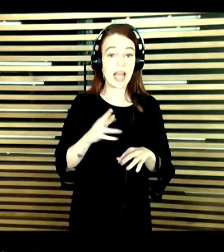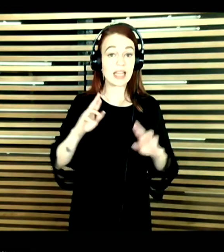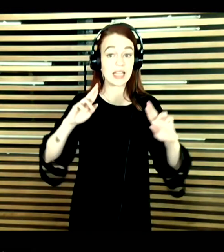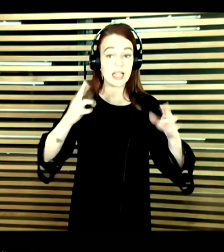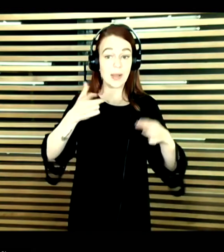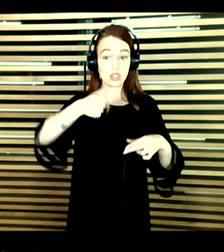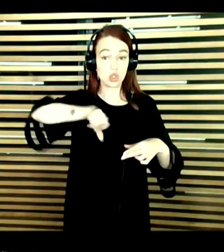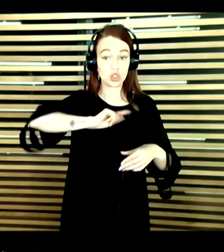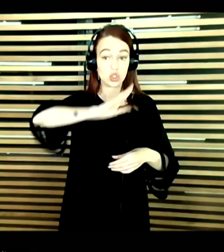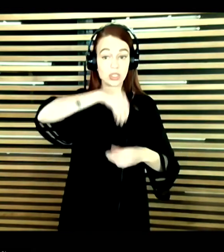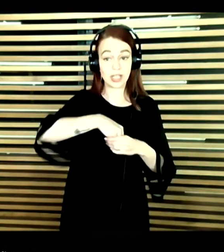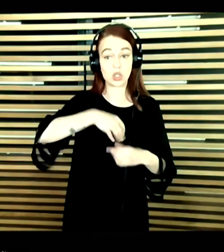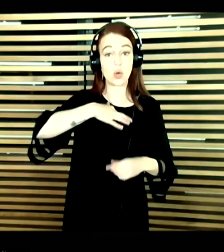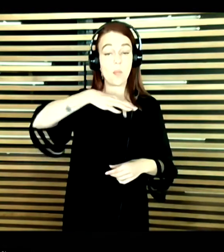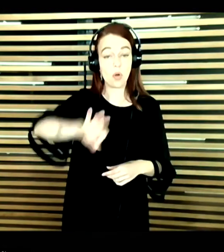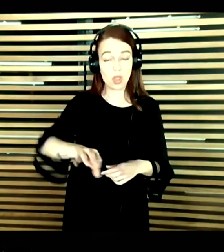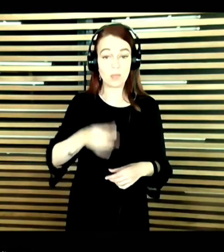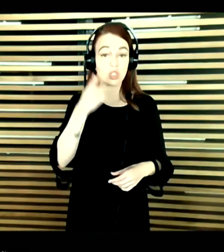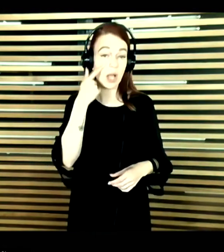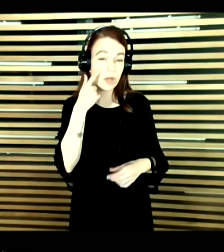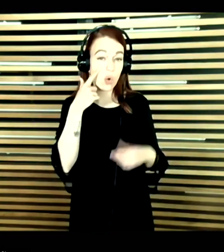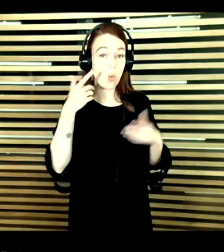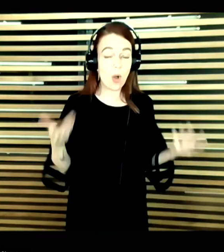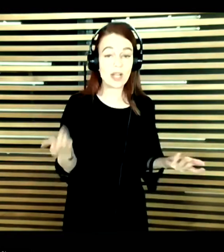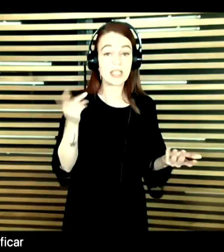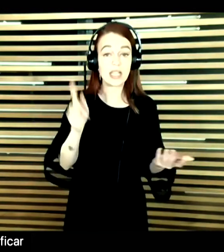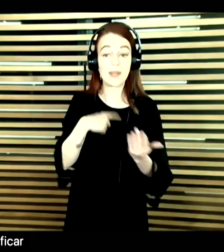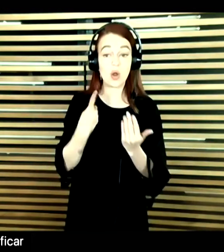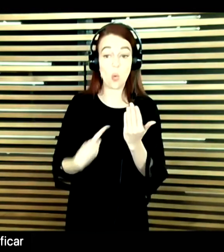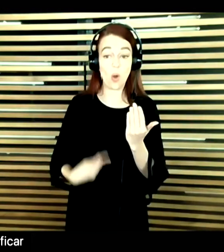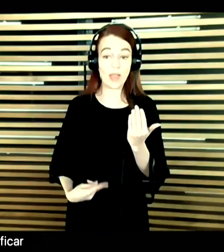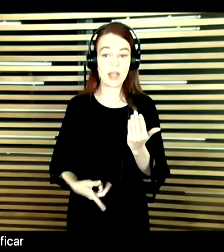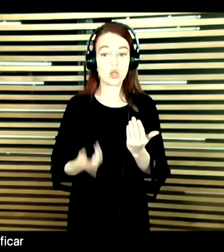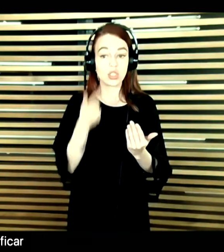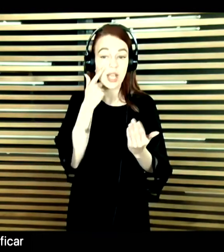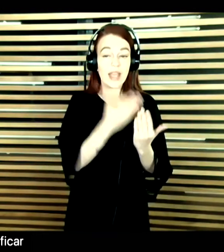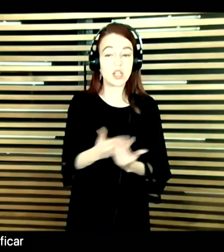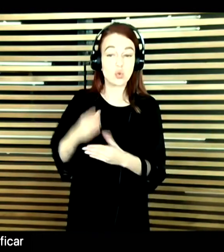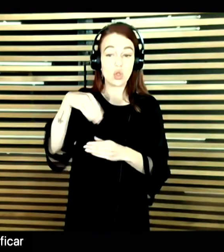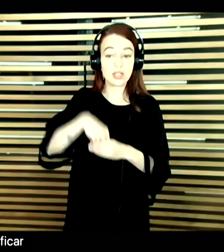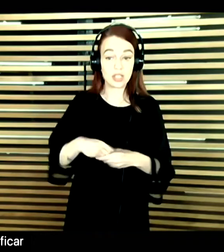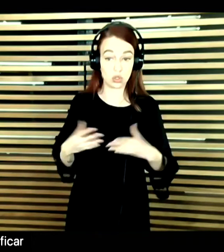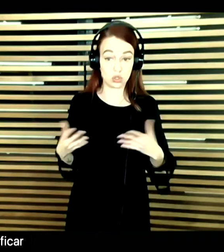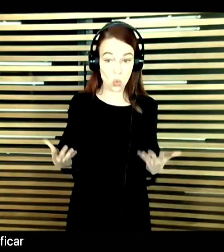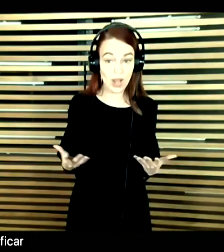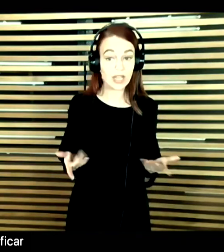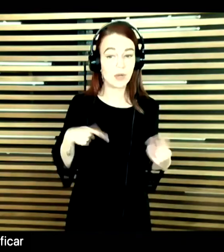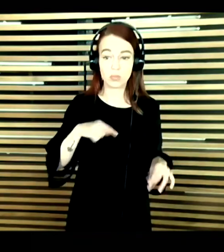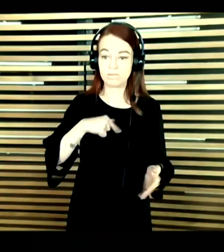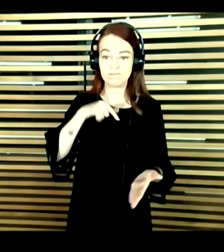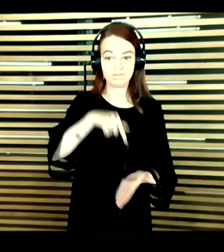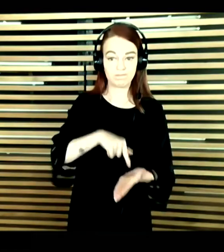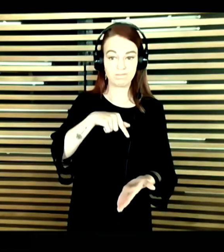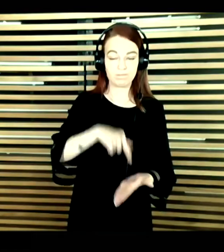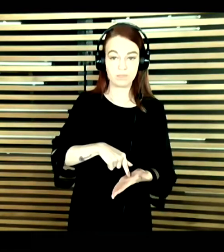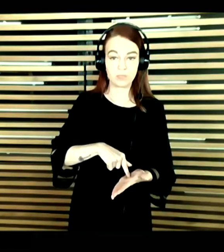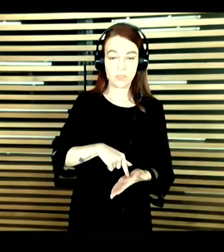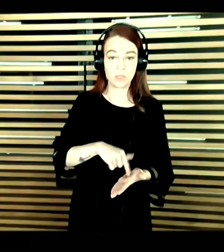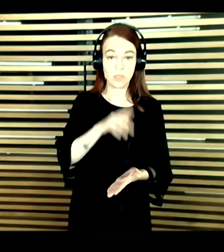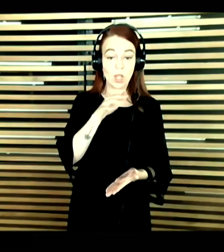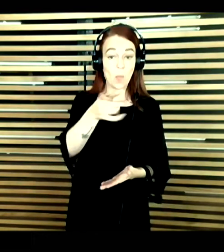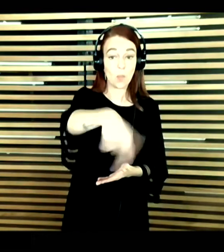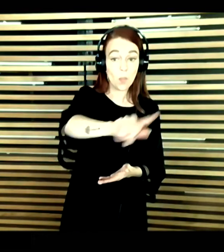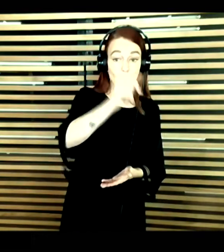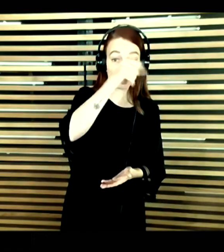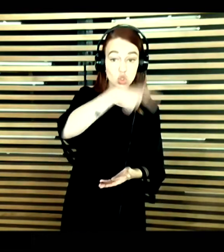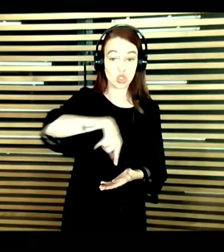incluir y los estudios que podrían formar parte de estos cuadernos, pero insistimos en que nos gustaría mucho que vosotros y vosotras, como